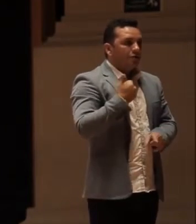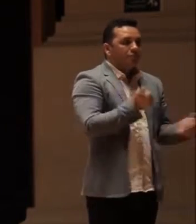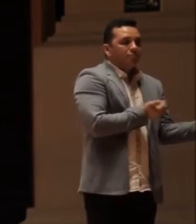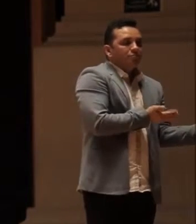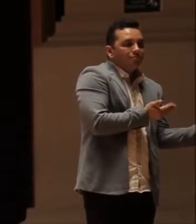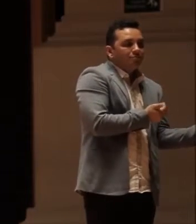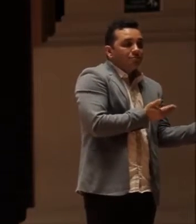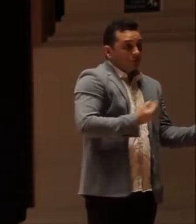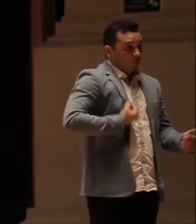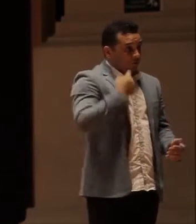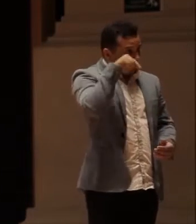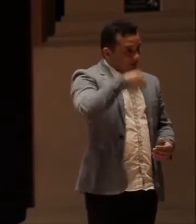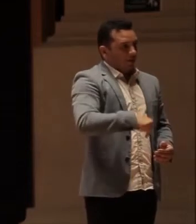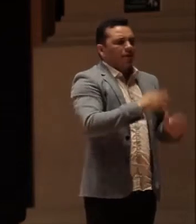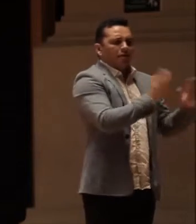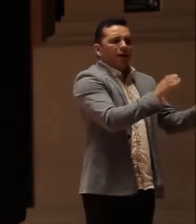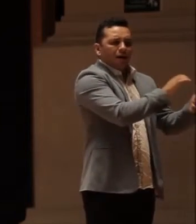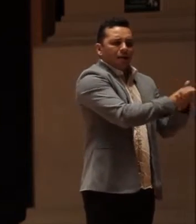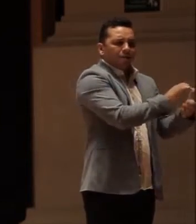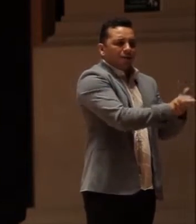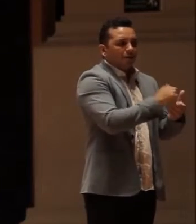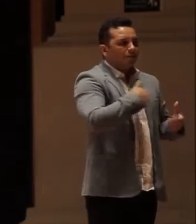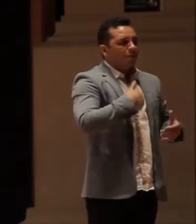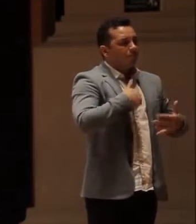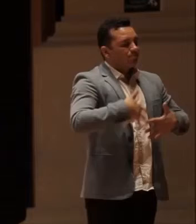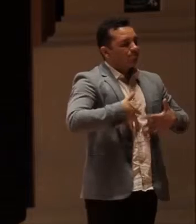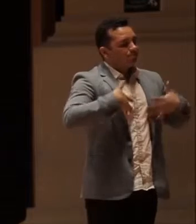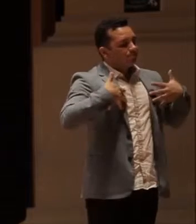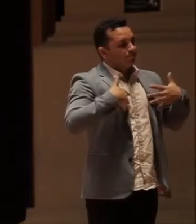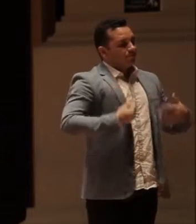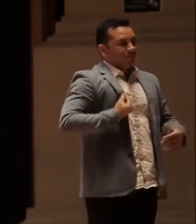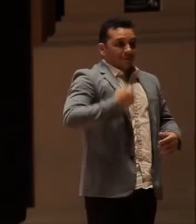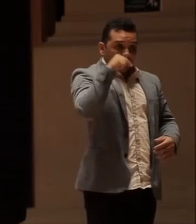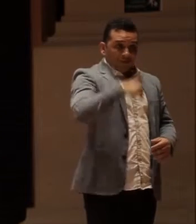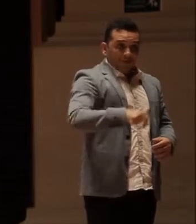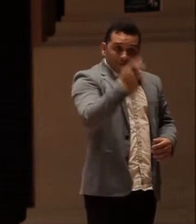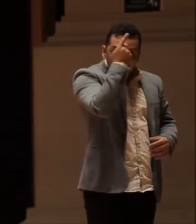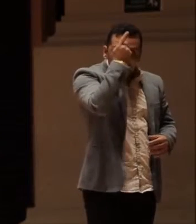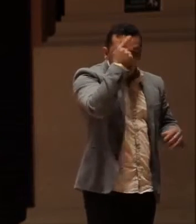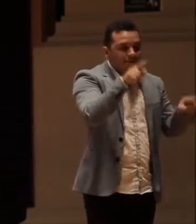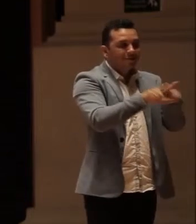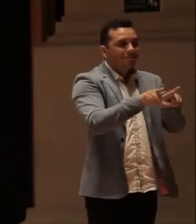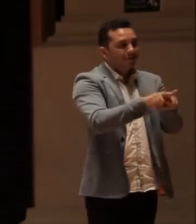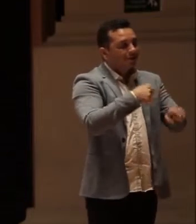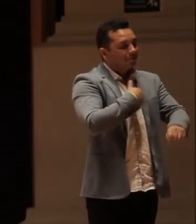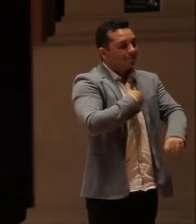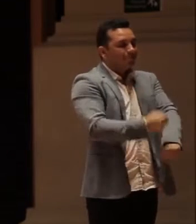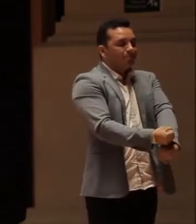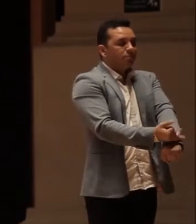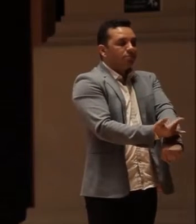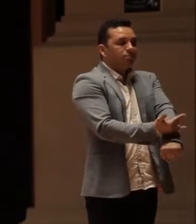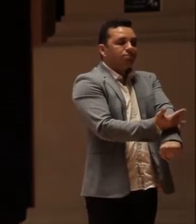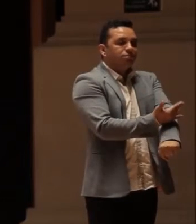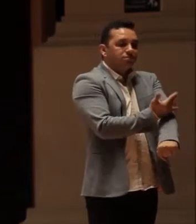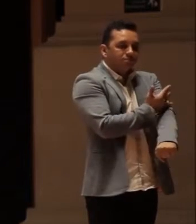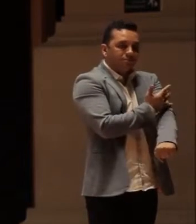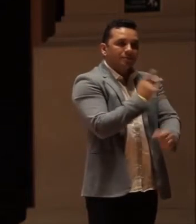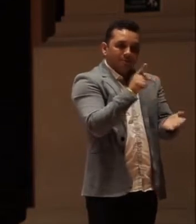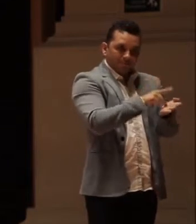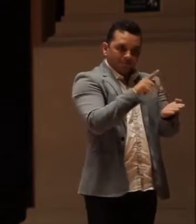e uma honra estar aqui em São Paulo. E o que também sempre me deixa ligeiramente emocionada.